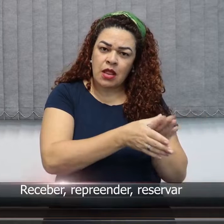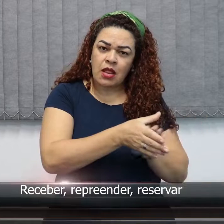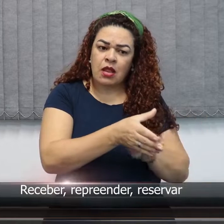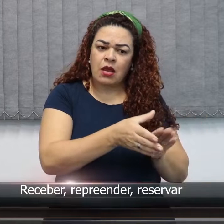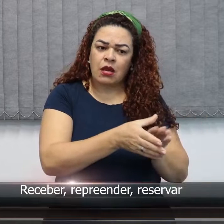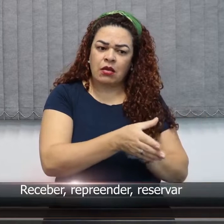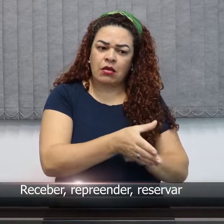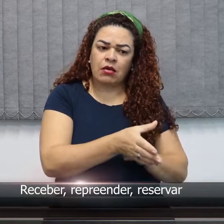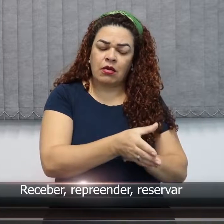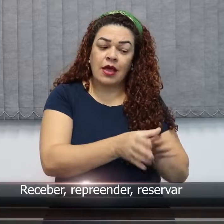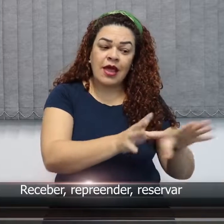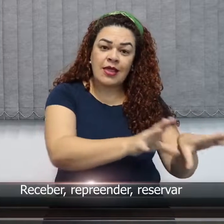reservar,